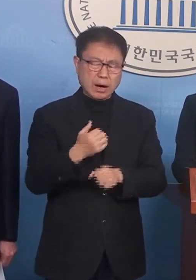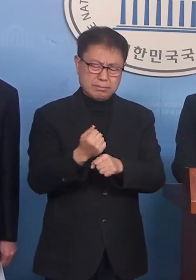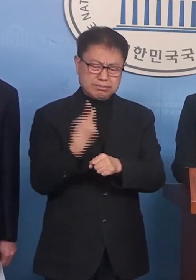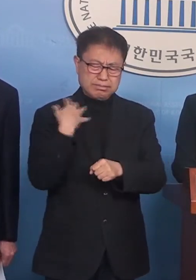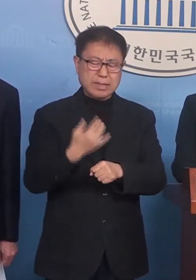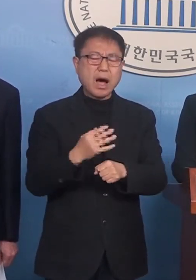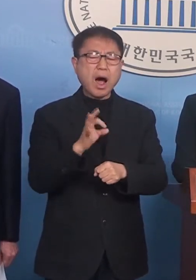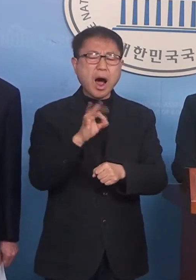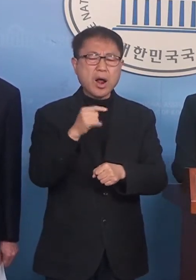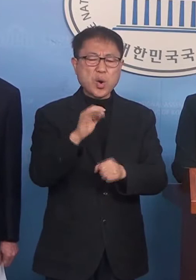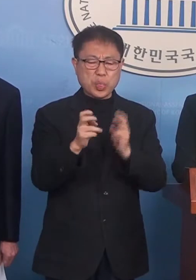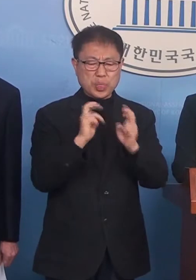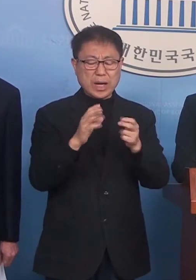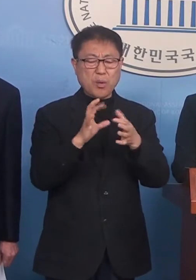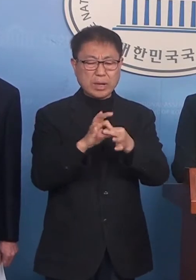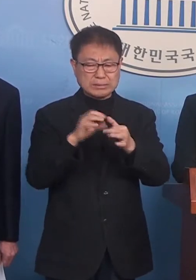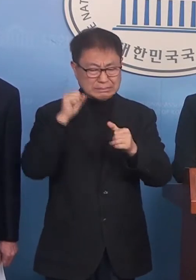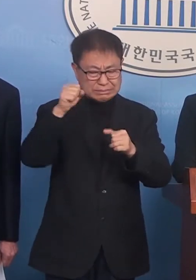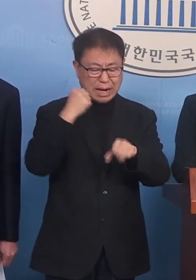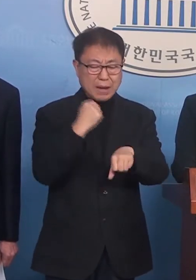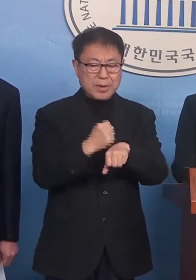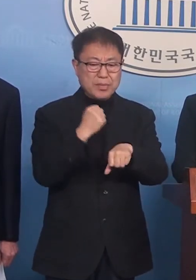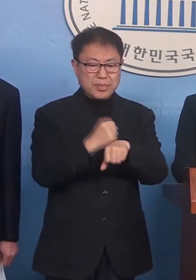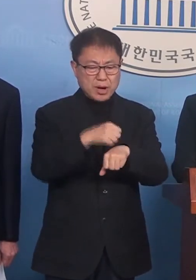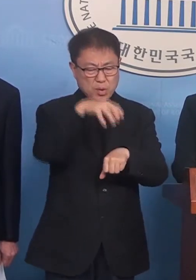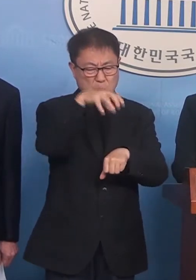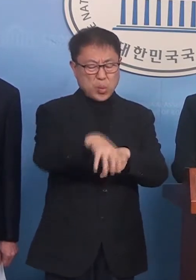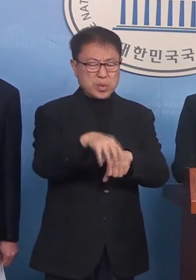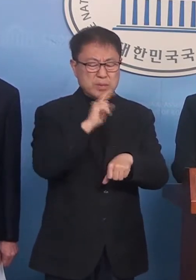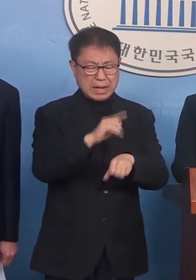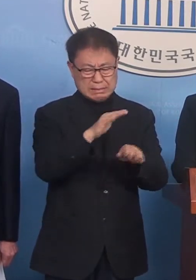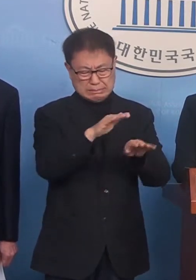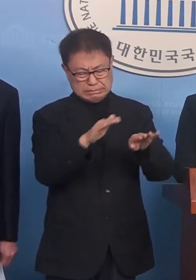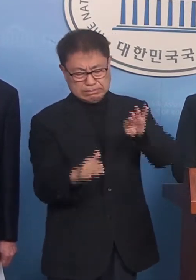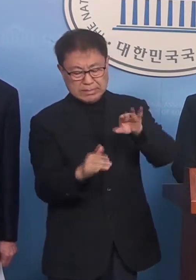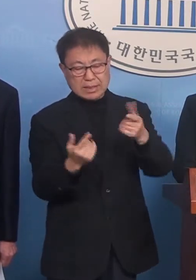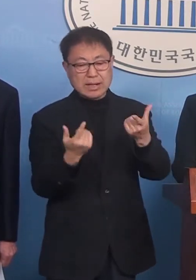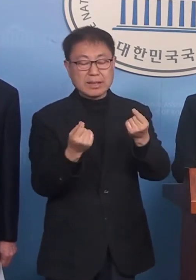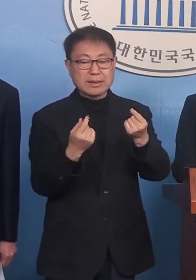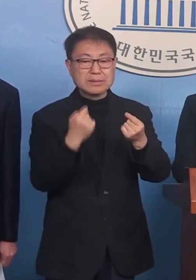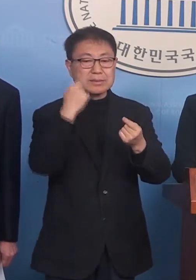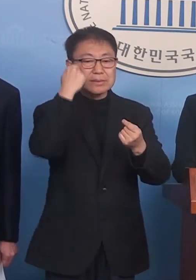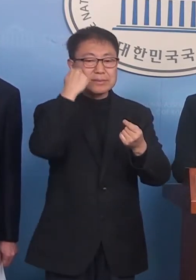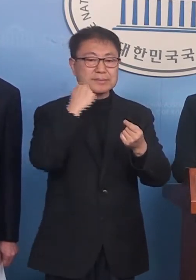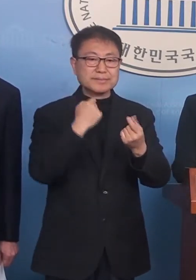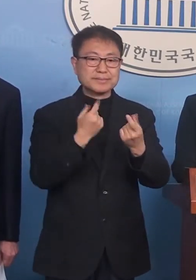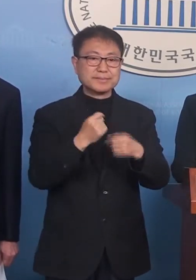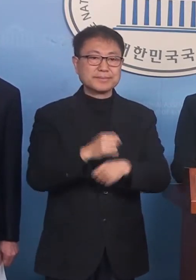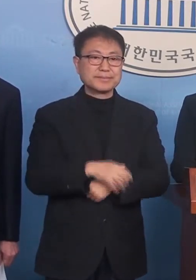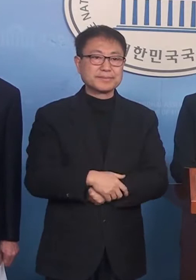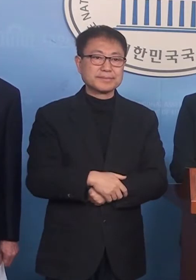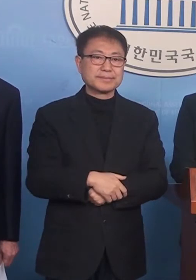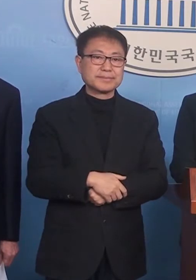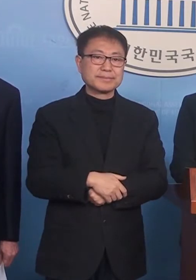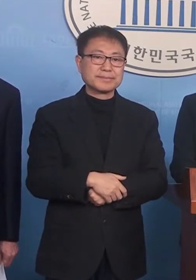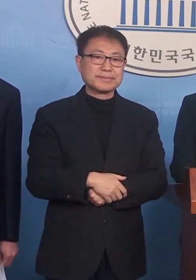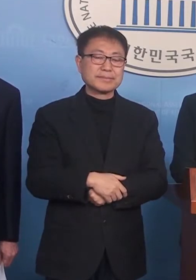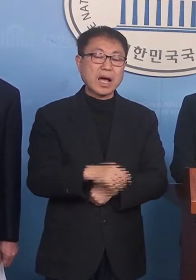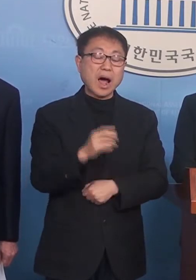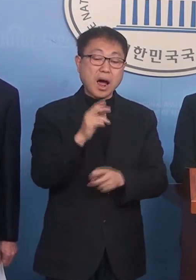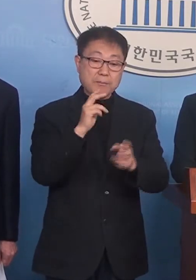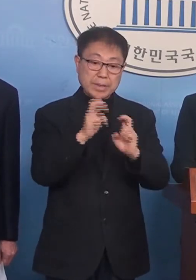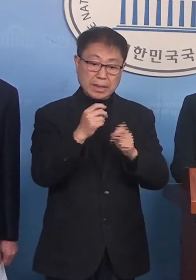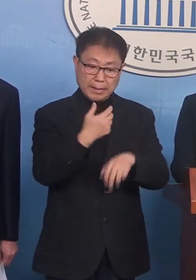년간 언론개혁 운동을 하면서 언론 지형 자체가 기울어진 운동장이라는 걸 뼈아프게 절감했습니다. 언론이